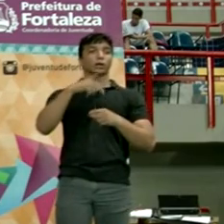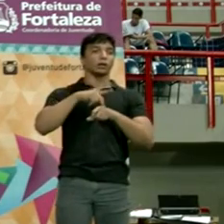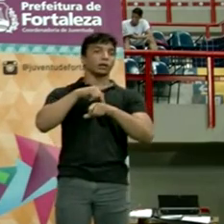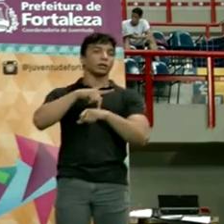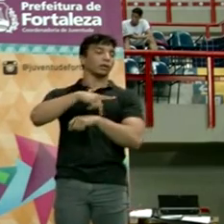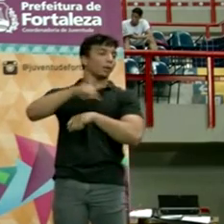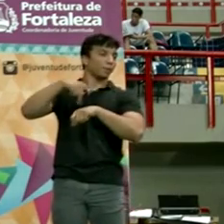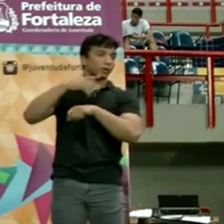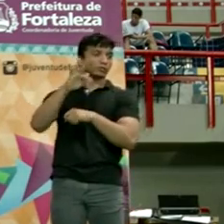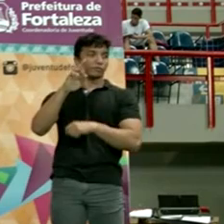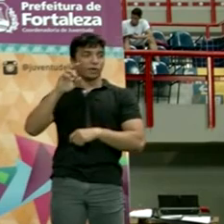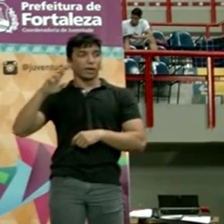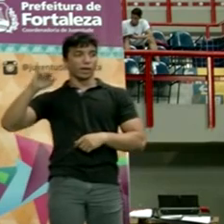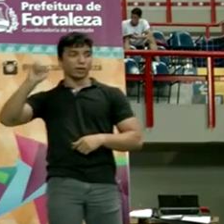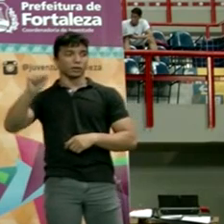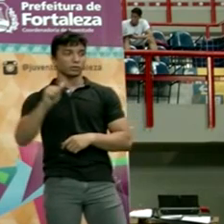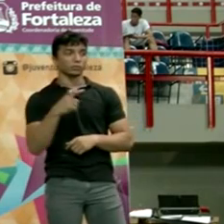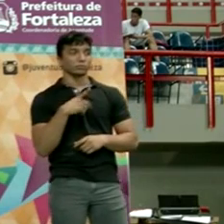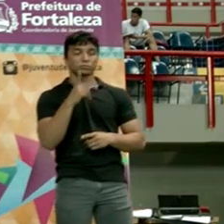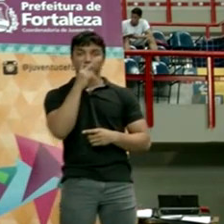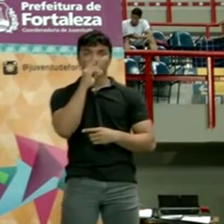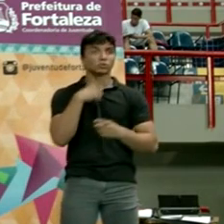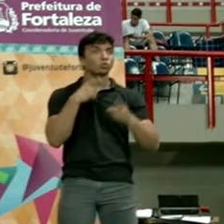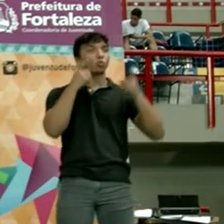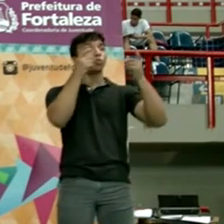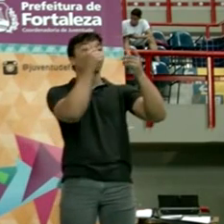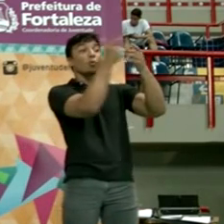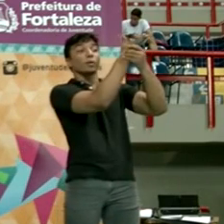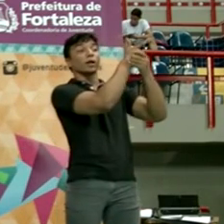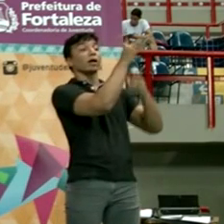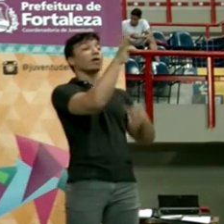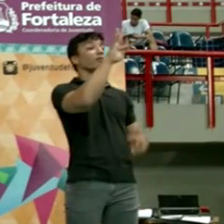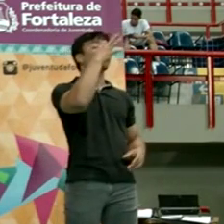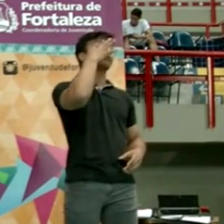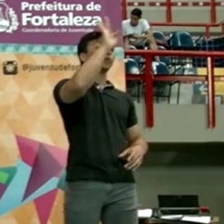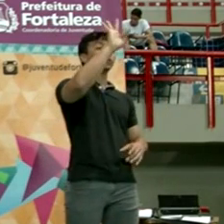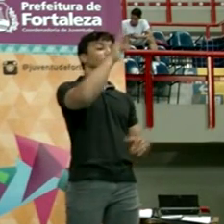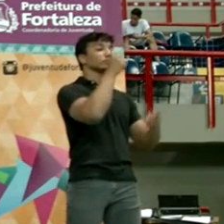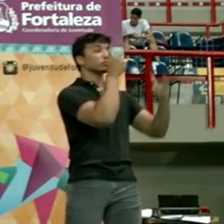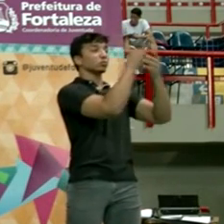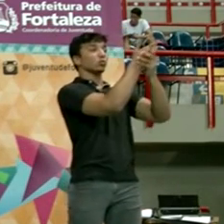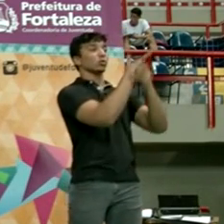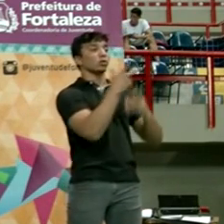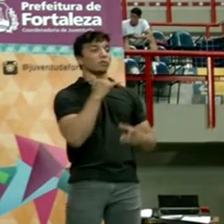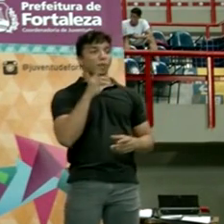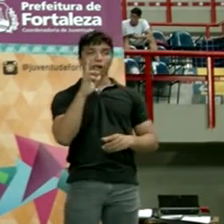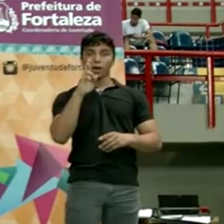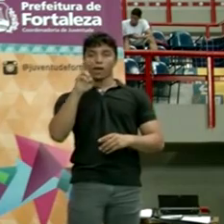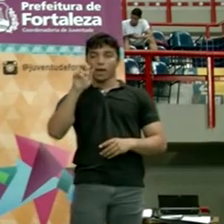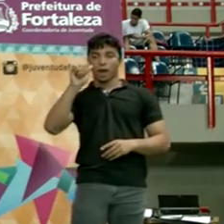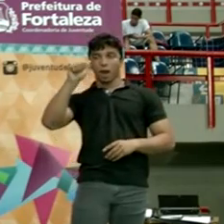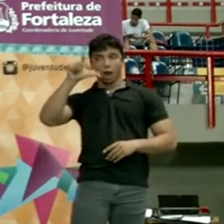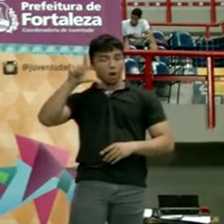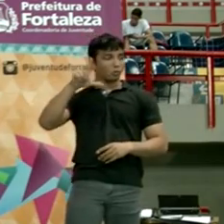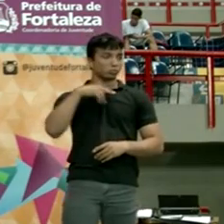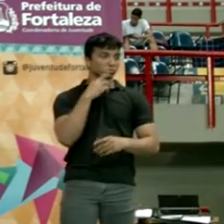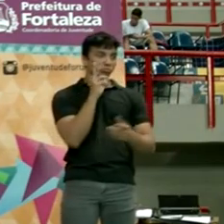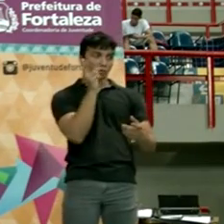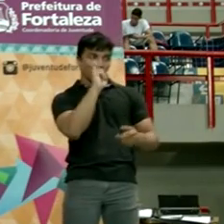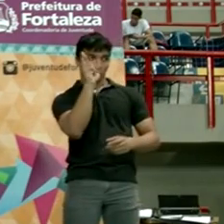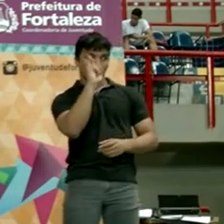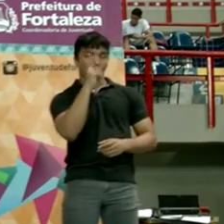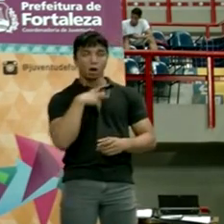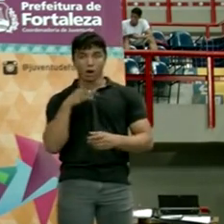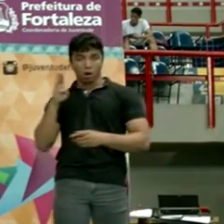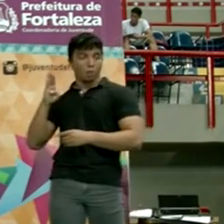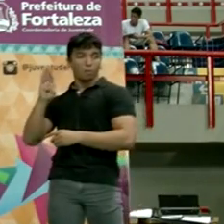Ferreira. Eu vou ter que comprar esse perfume francês na França, não vou? Aí eu vou pegar os reais que eu tenho, vou lá